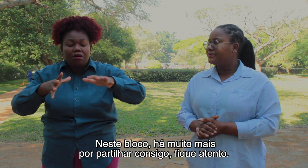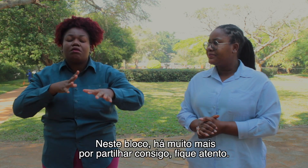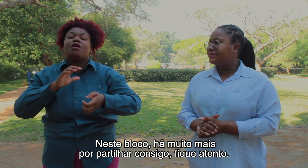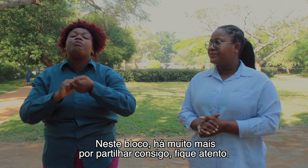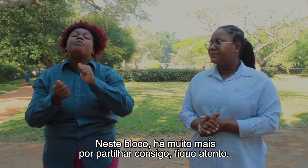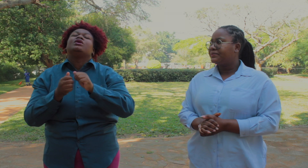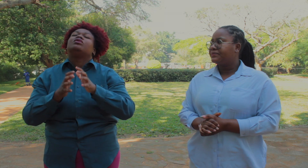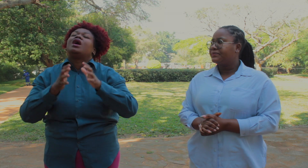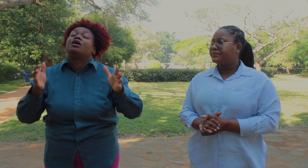atento!